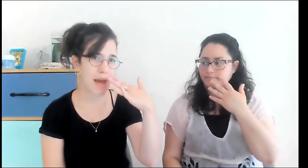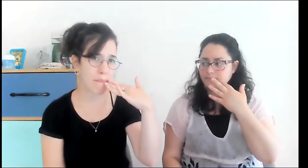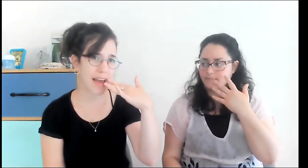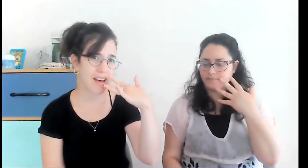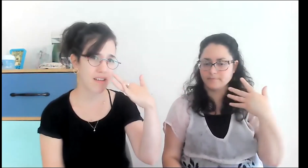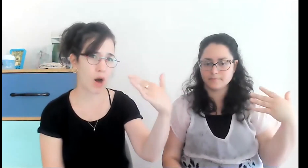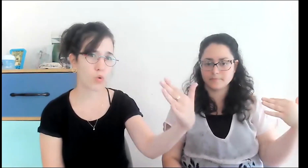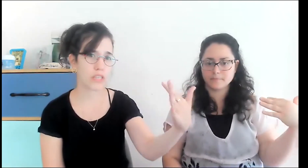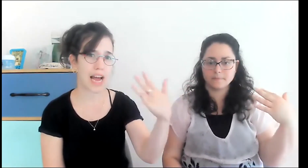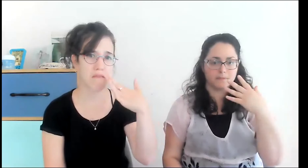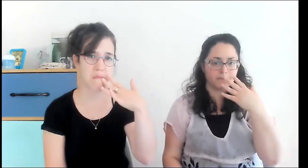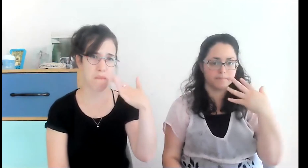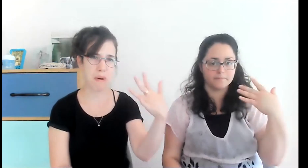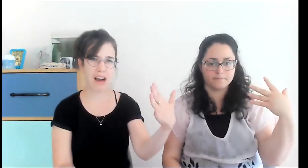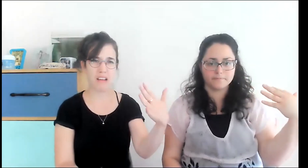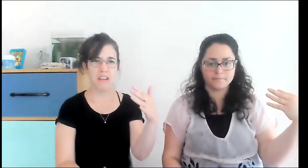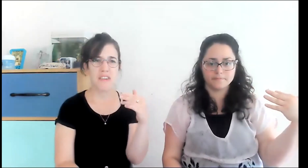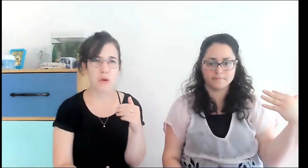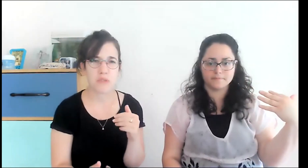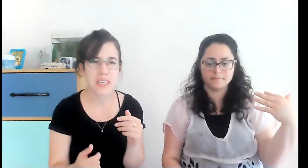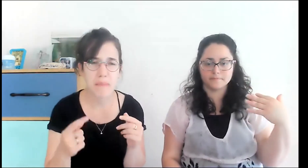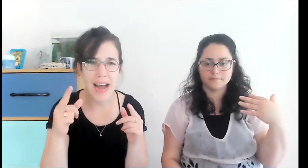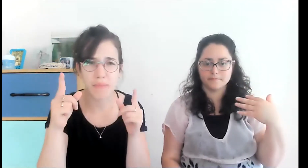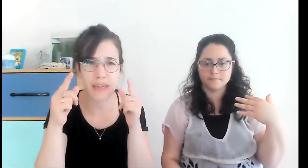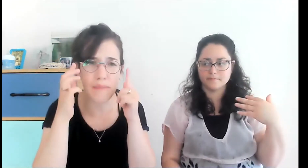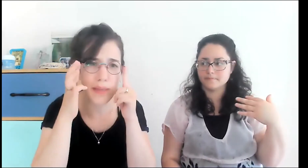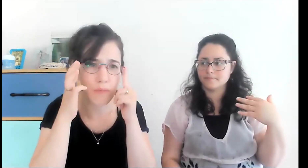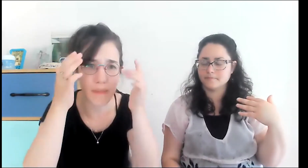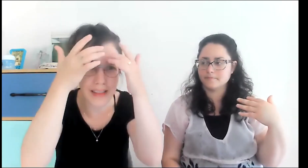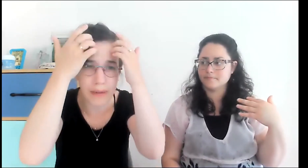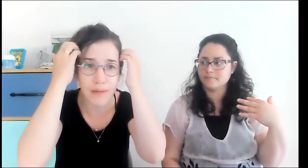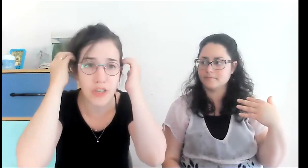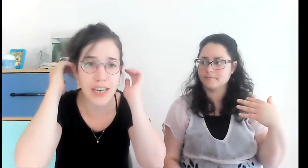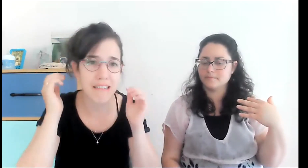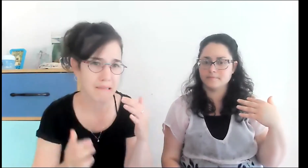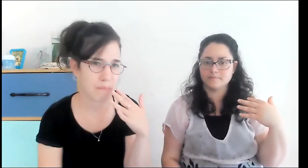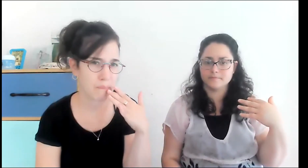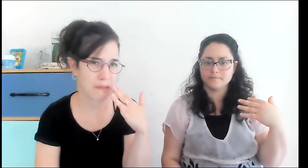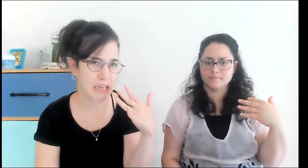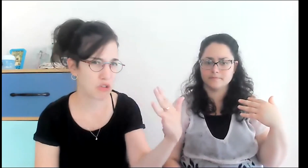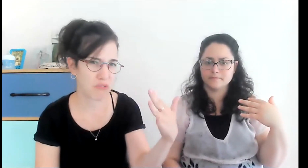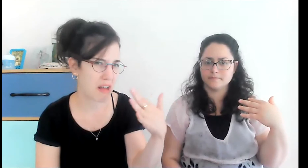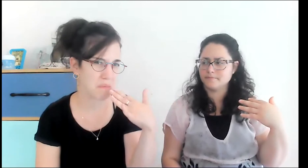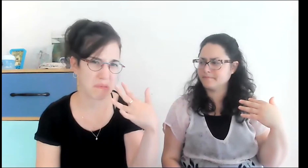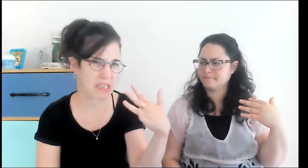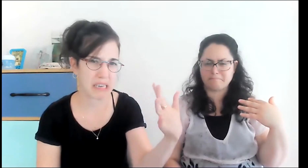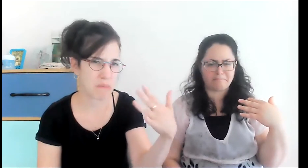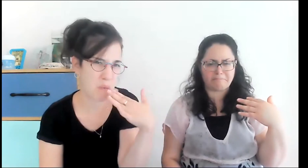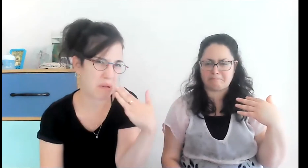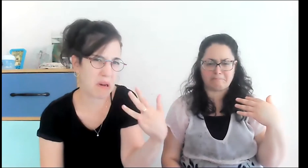ומהפה החוצה, מר. ואנחנו גם עושים הבעת פנים, אם אתם רואים את הפנים שלי, היא לא טובה. כזה כמו, אוי,